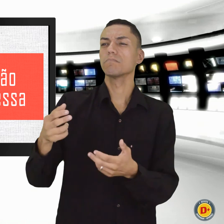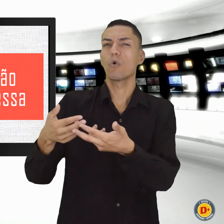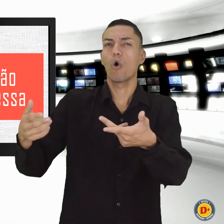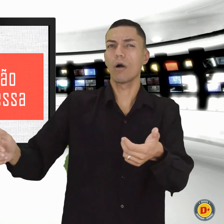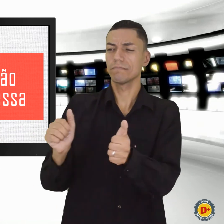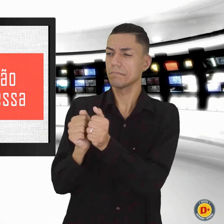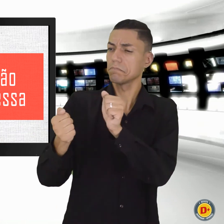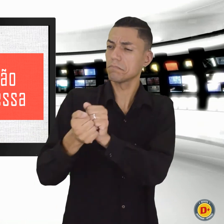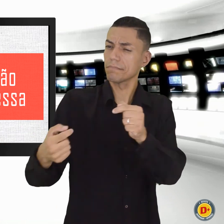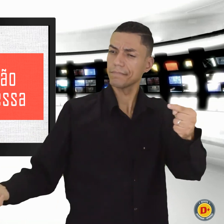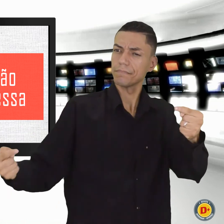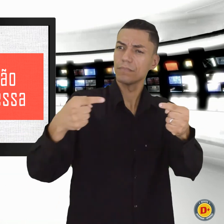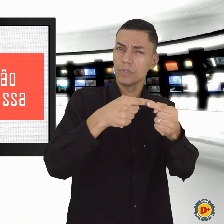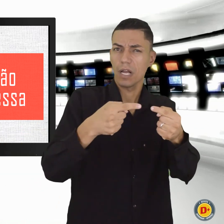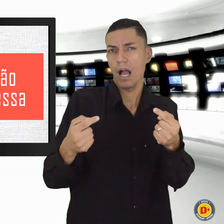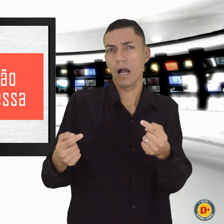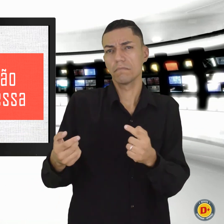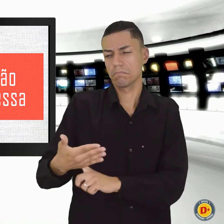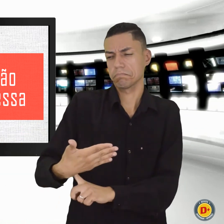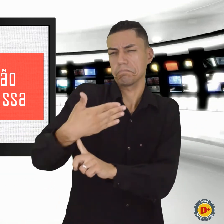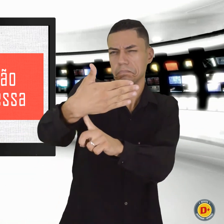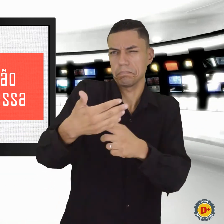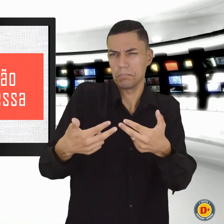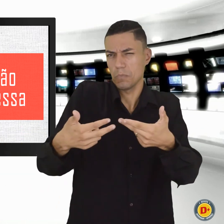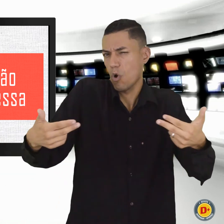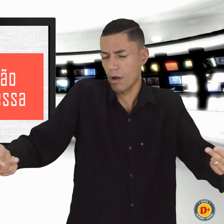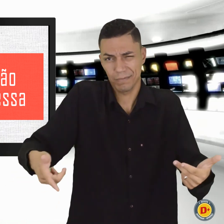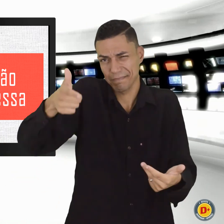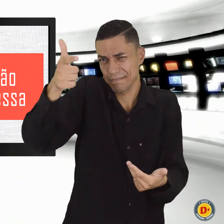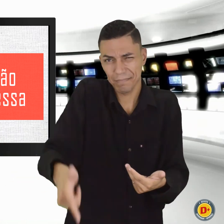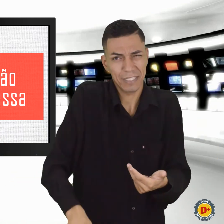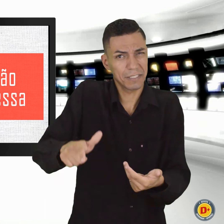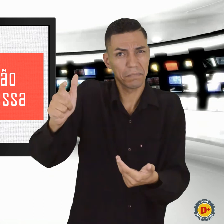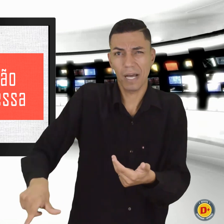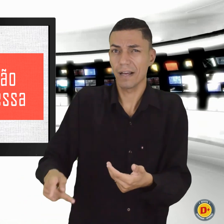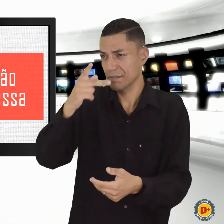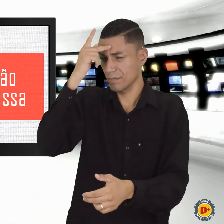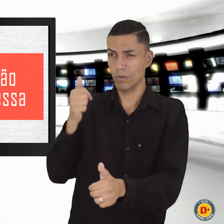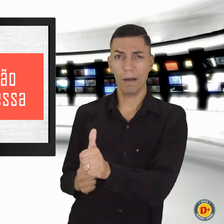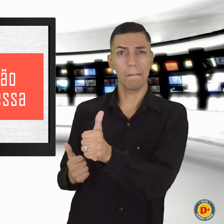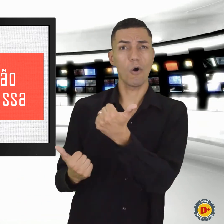tecnologia assistiva, de agente facilitador e de apoio no ambiente de